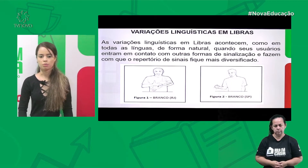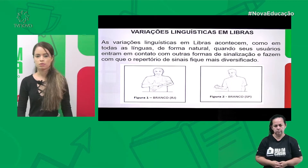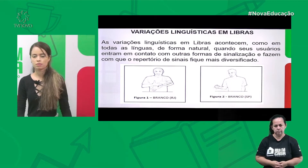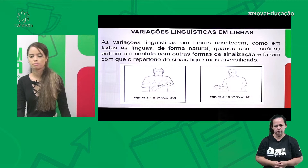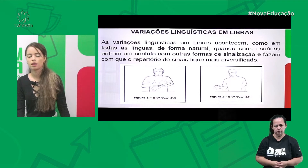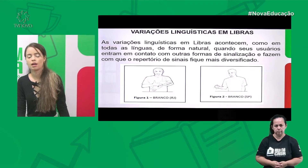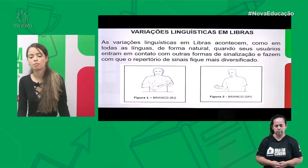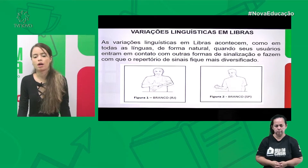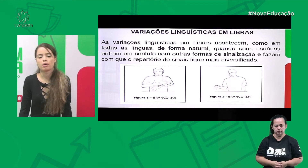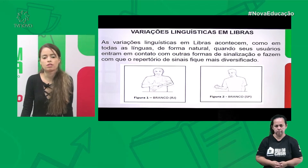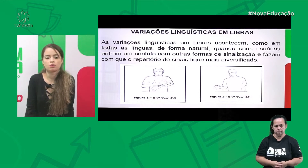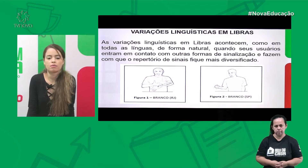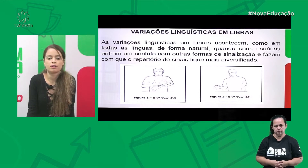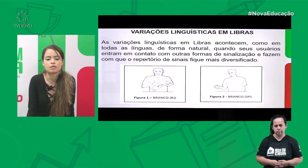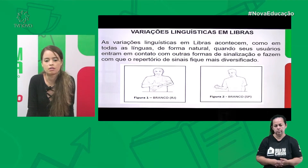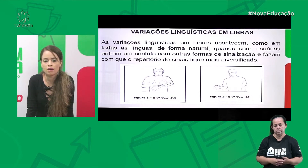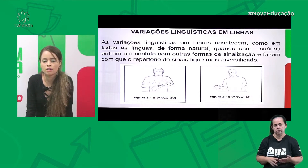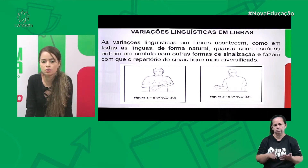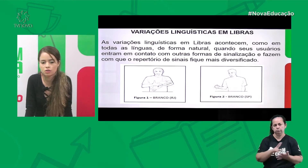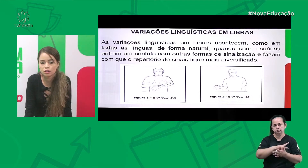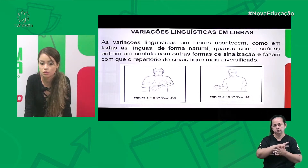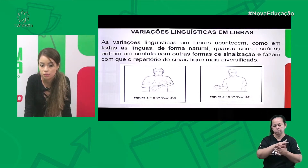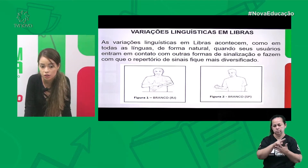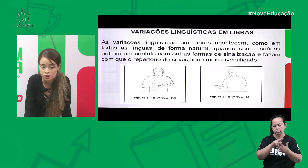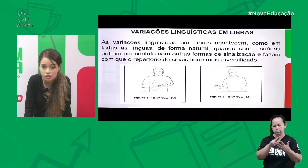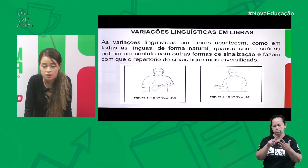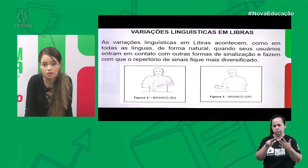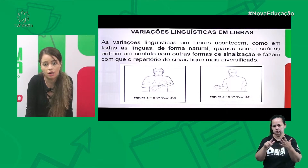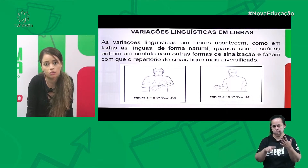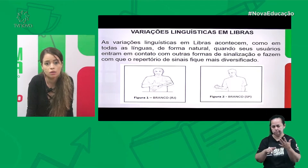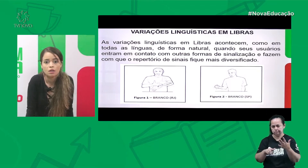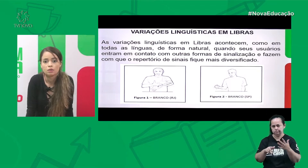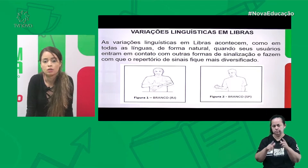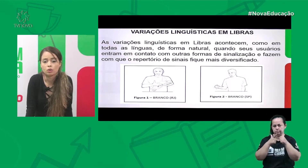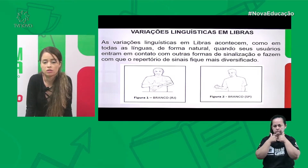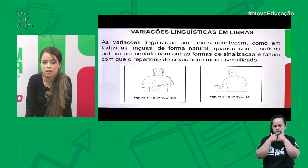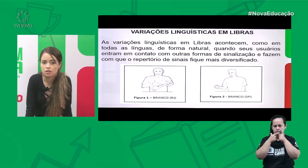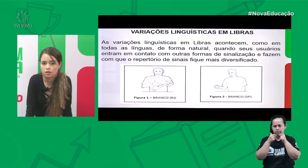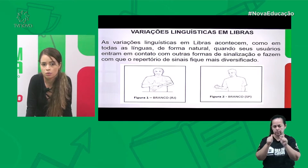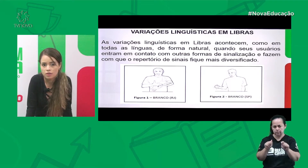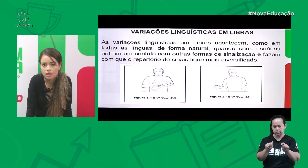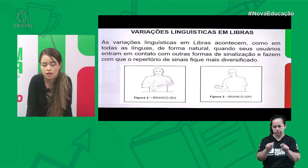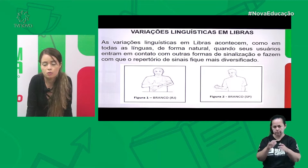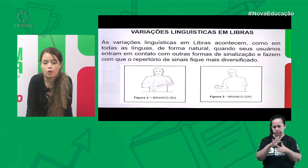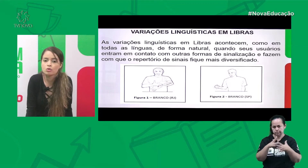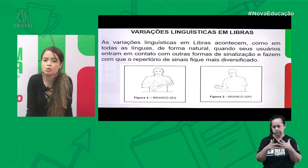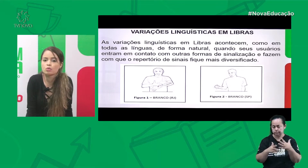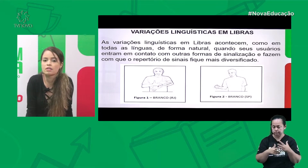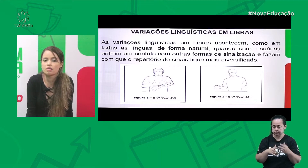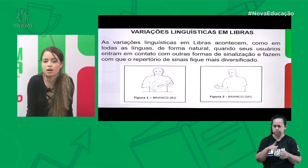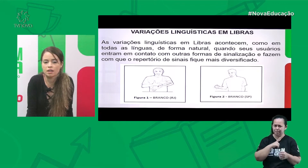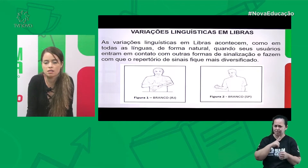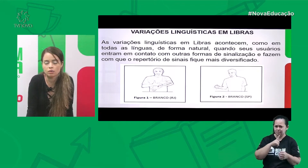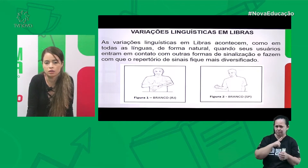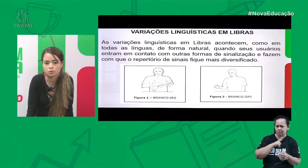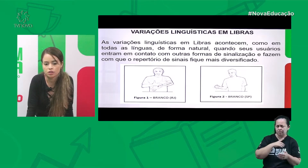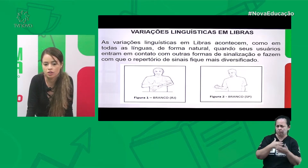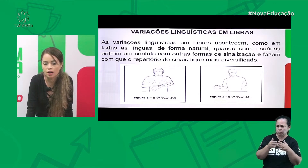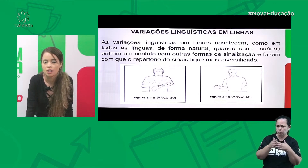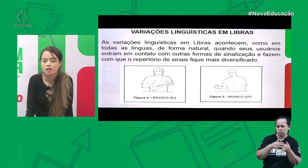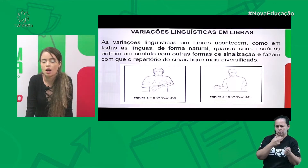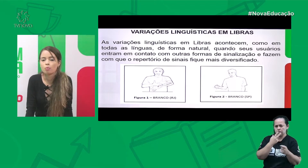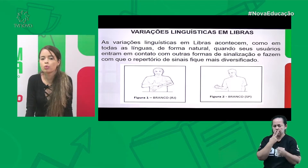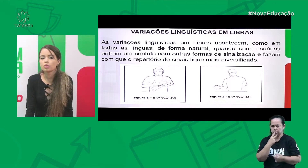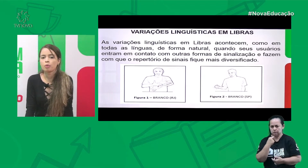Aí vamos relembrar mais uma vez as variações linguísticas, certo? Em todas as línguas, elas possuem essa variação